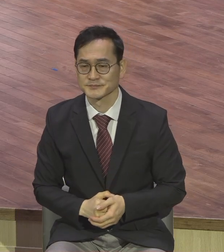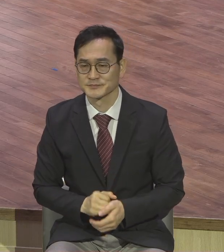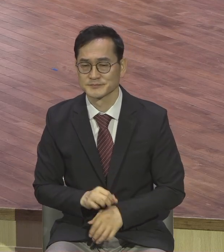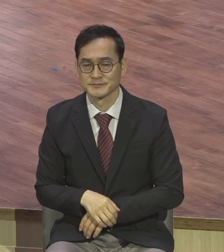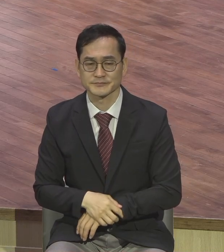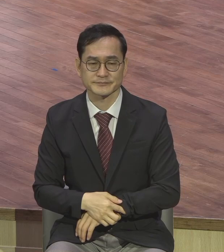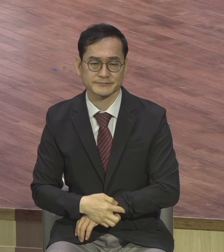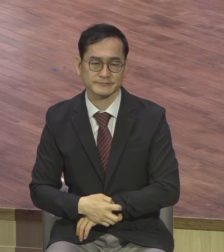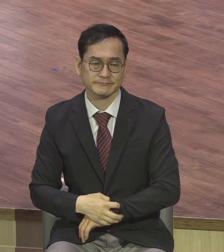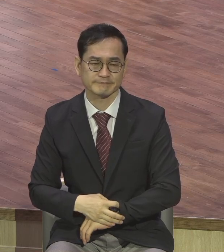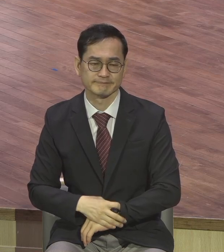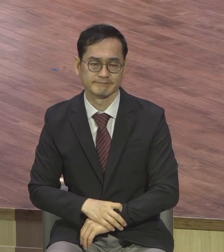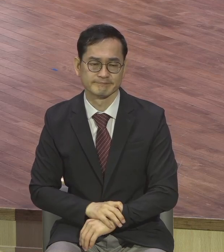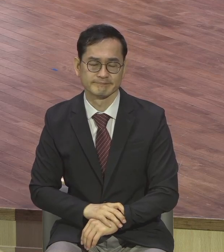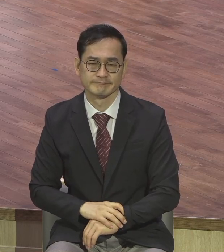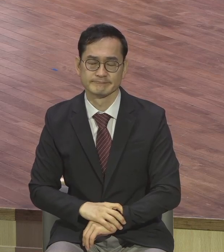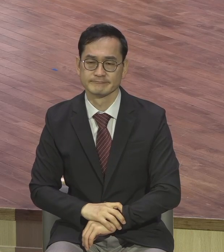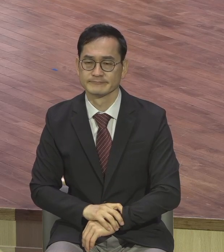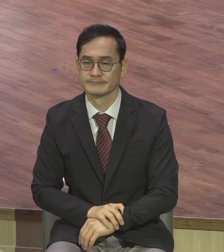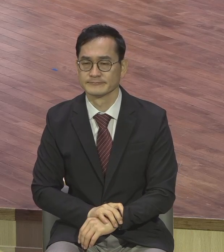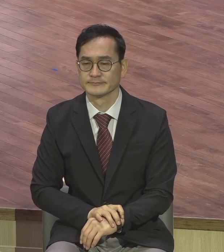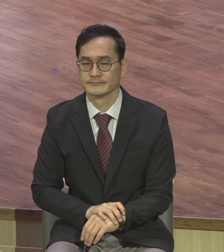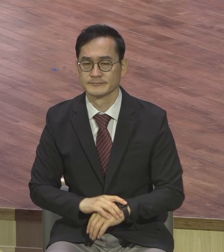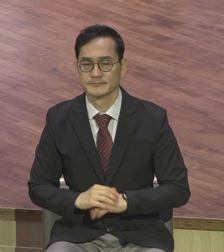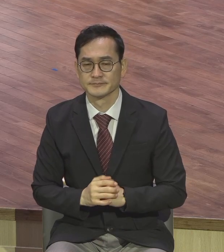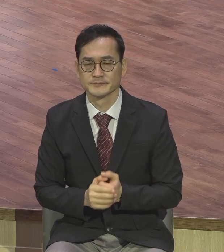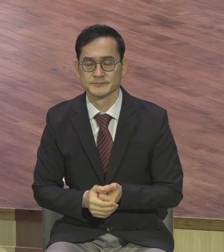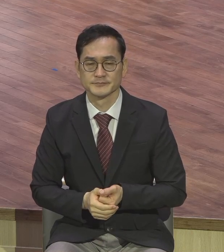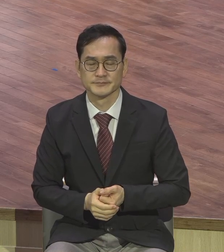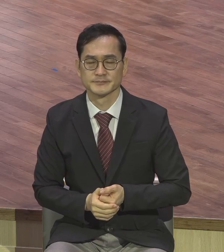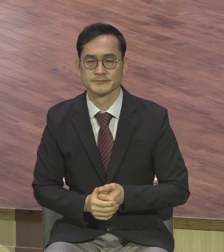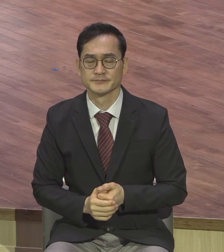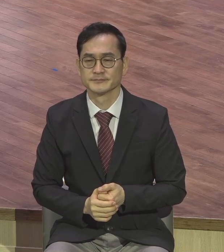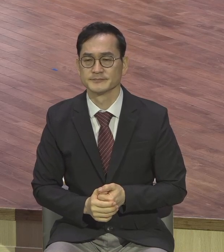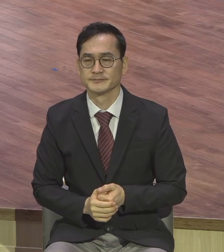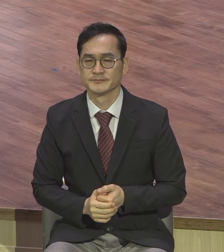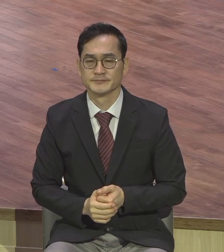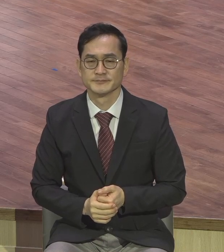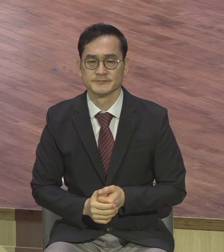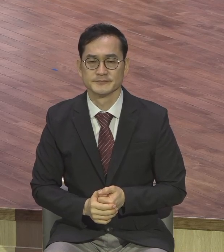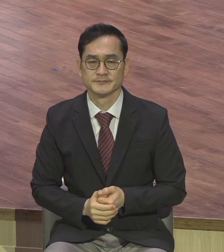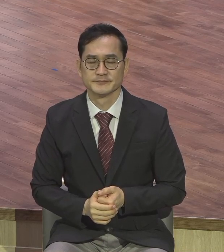종교생활에 빠져있는 교인들이 많이 있습니다.